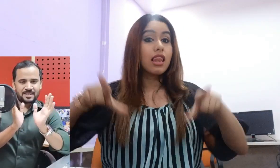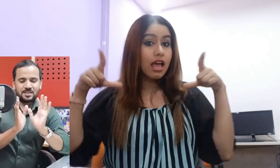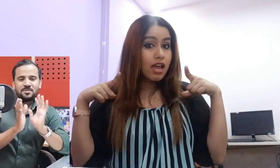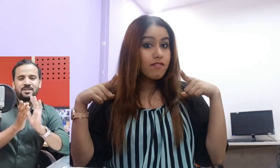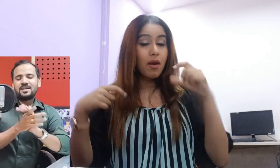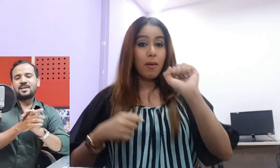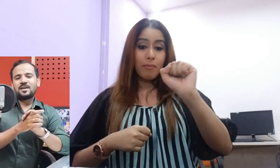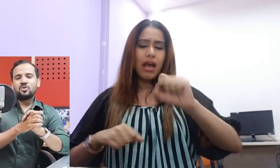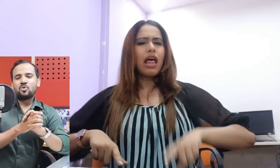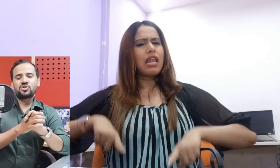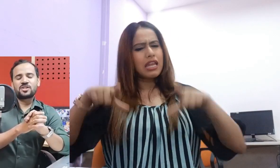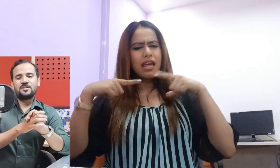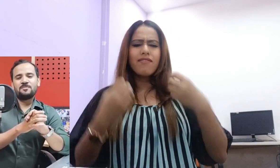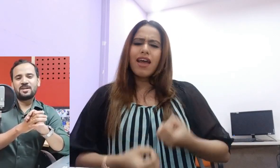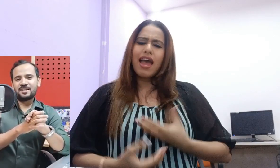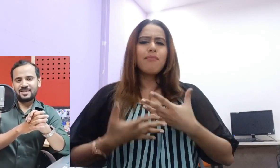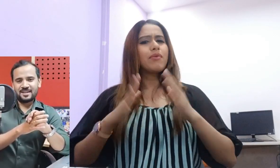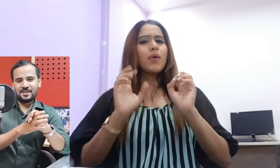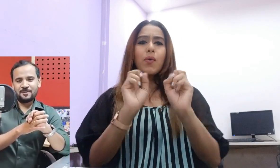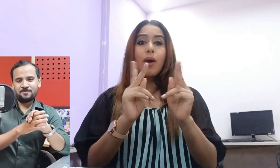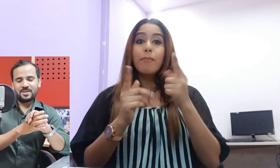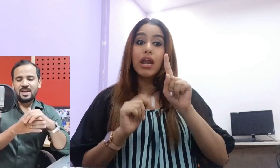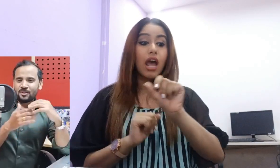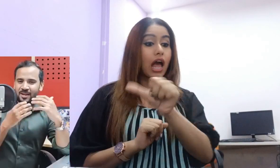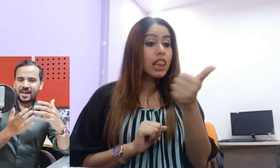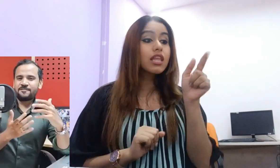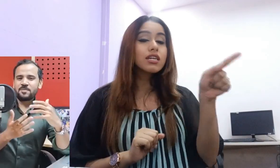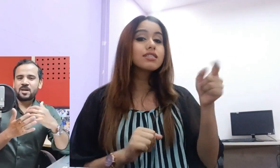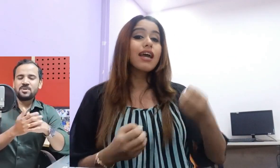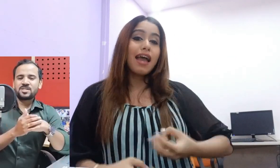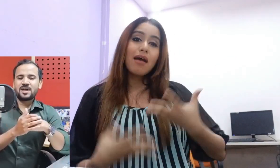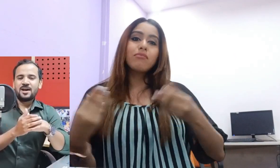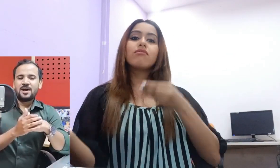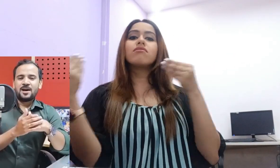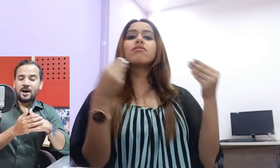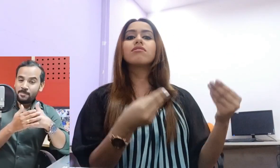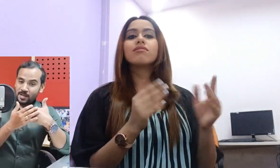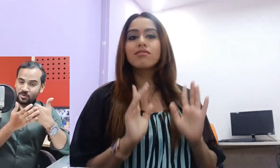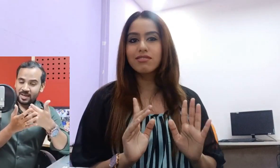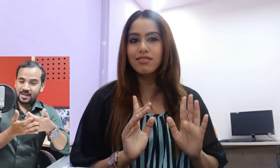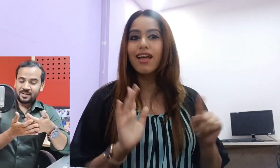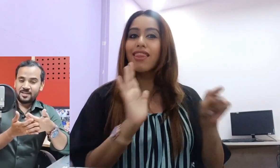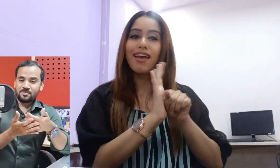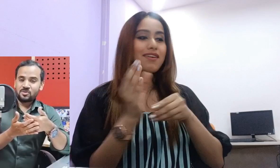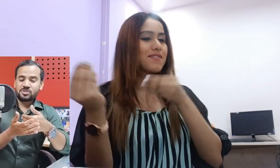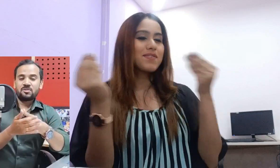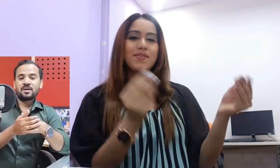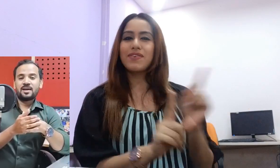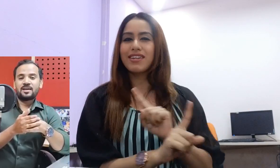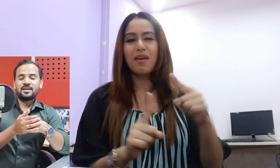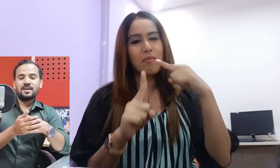आसपास किसी भी तरीके का दोष भटकता नहीं है। तो लाइफ में हमेशा अपना तो ख्याल